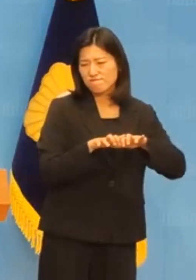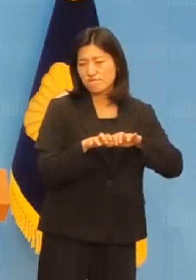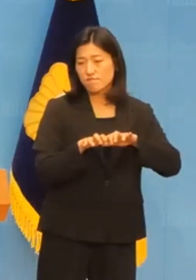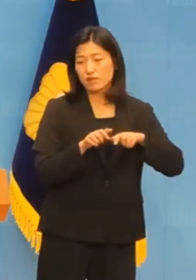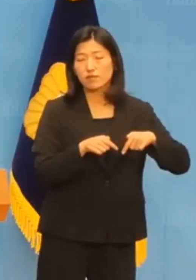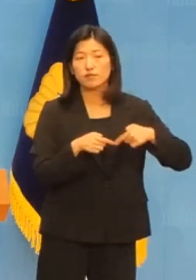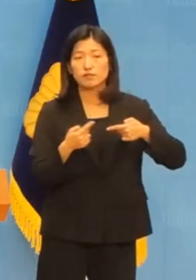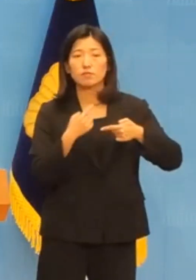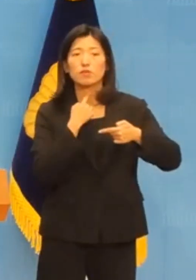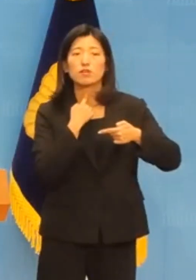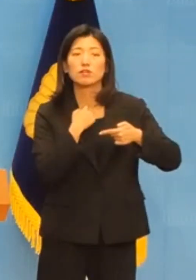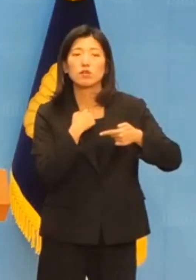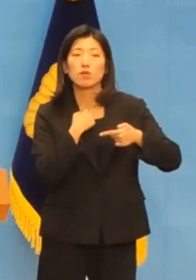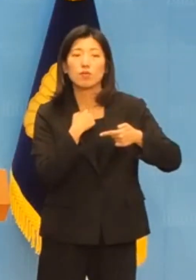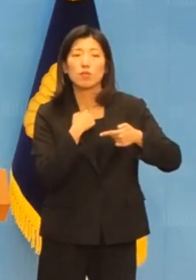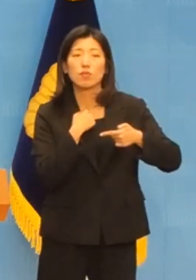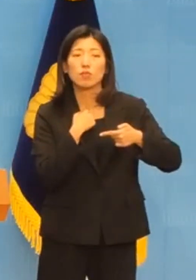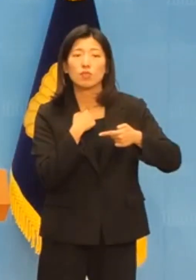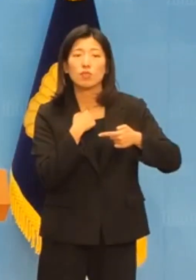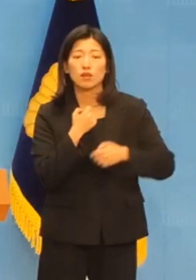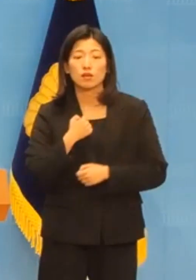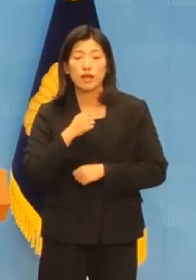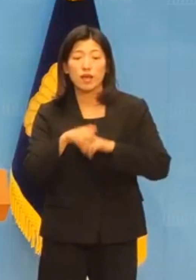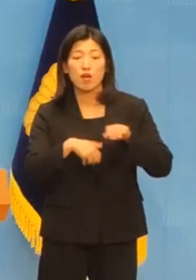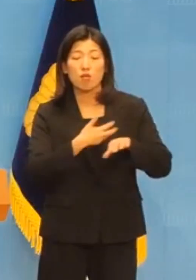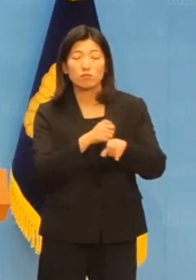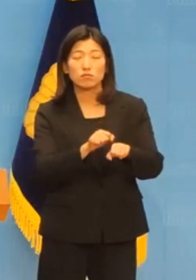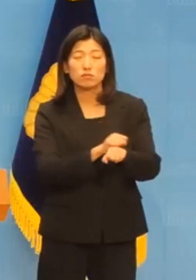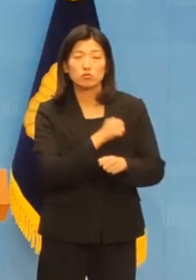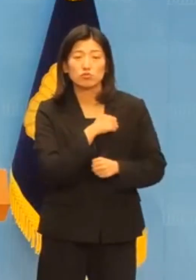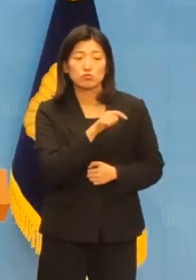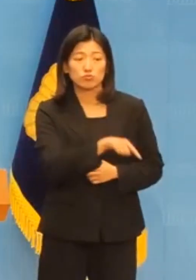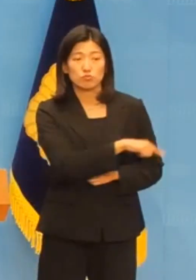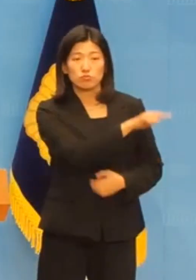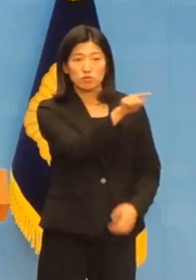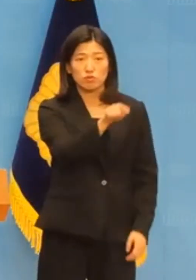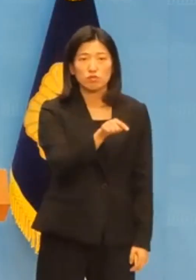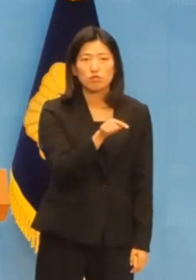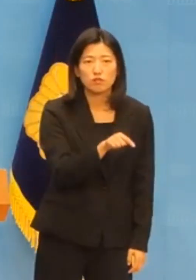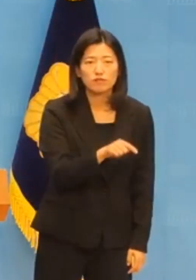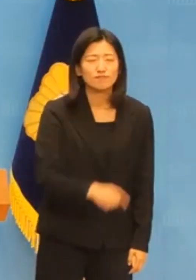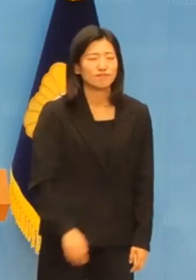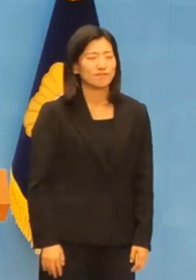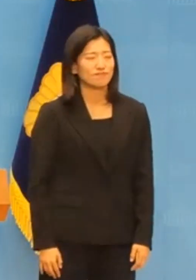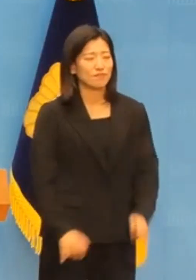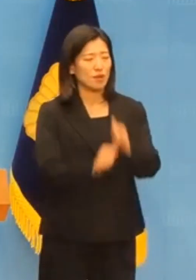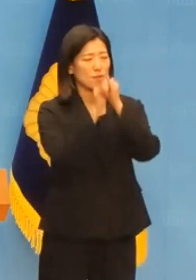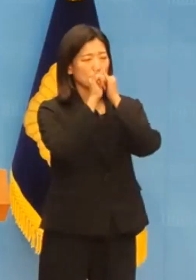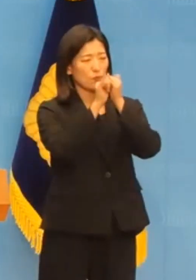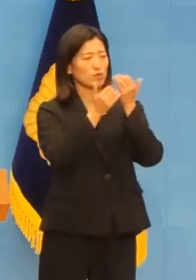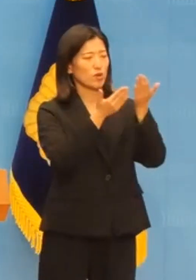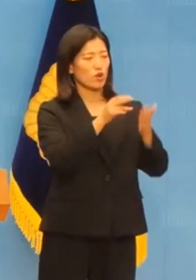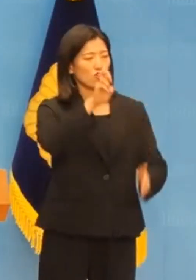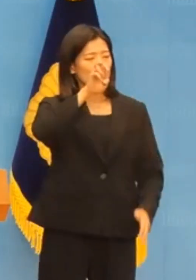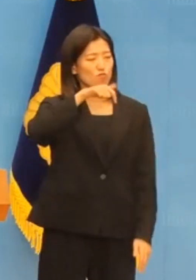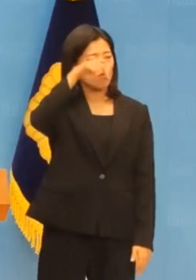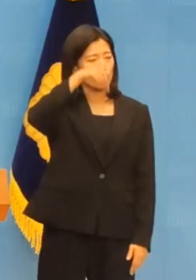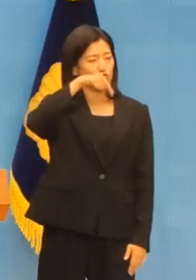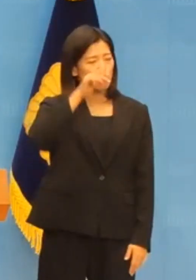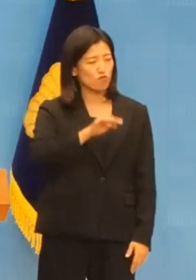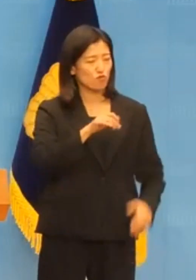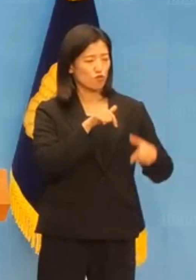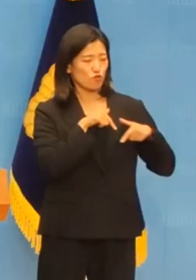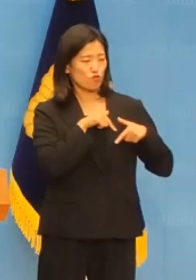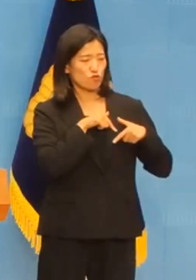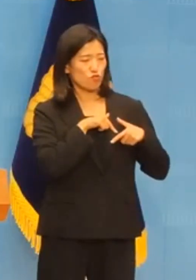가담한 일부 계엄군 특수부대원들에게 훈포장과 무공수훈이 수여된